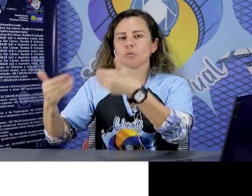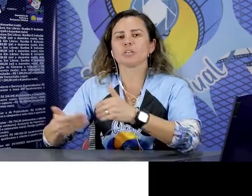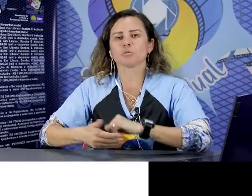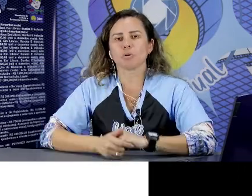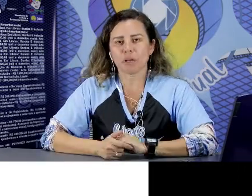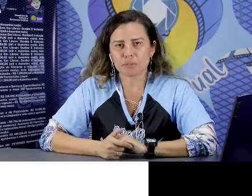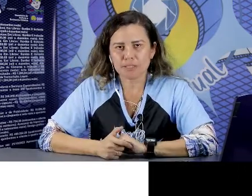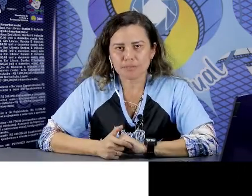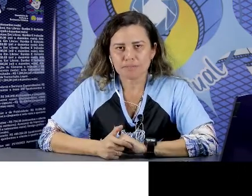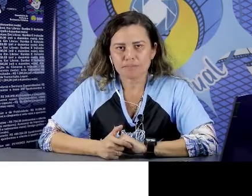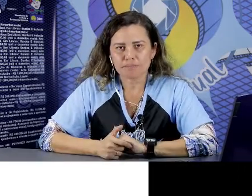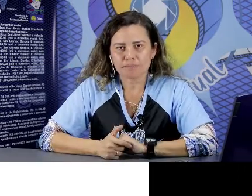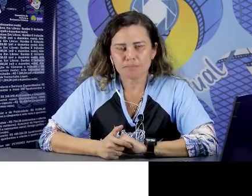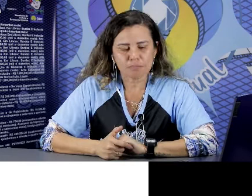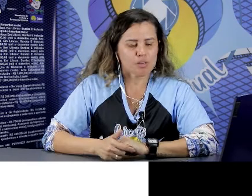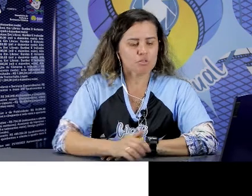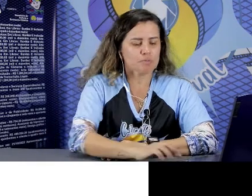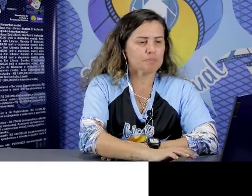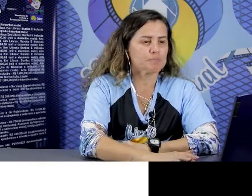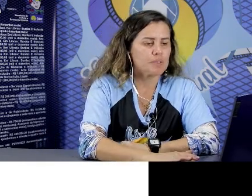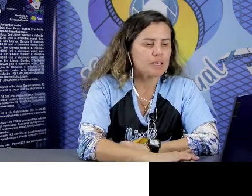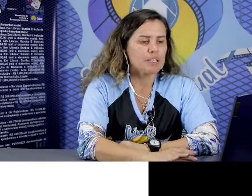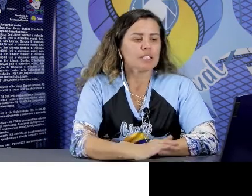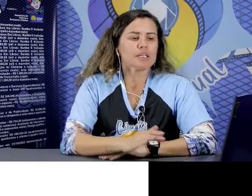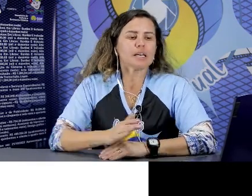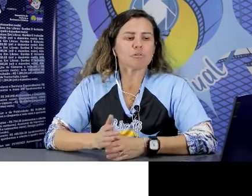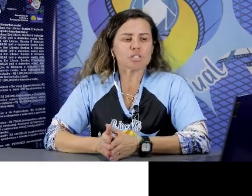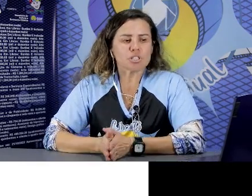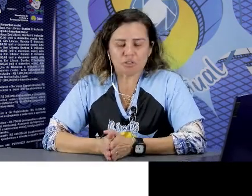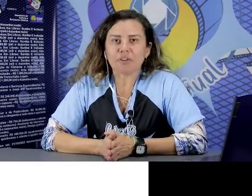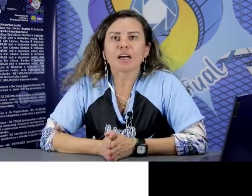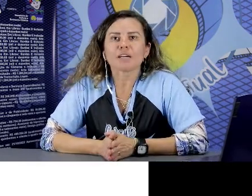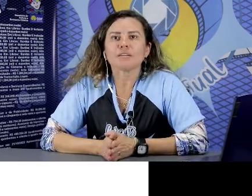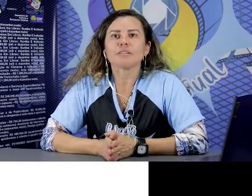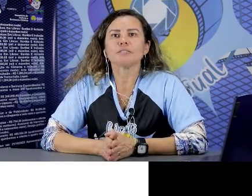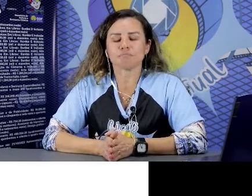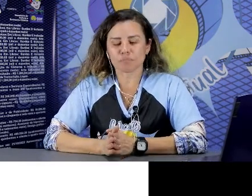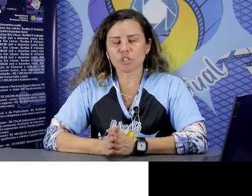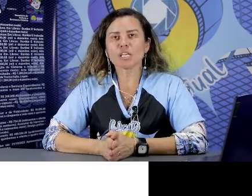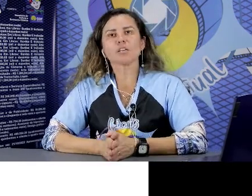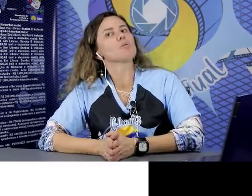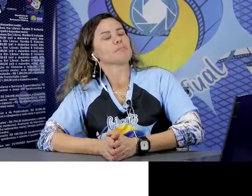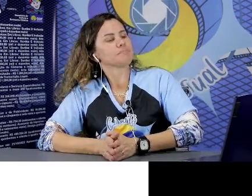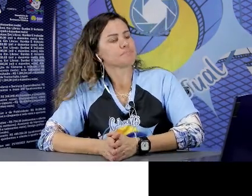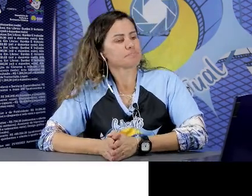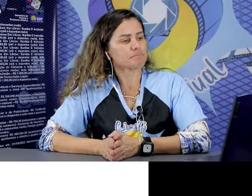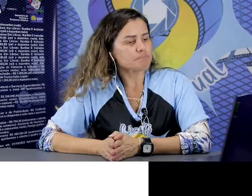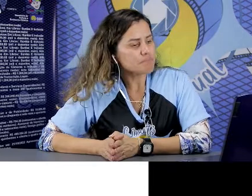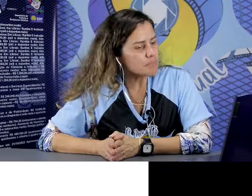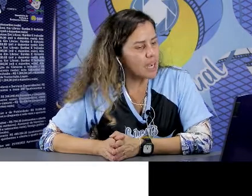esses problemas. Não é isso? E aí, quando a gente fala de língua, antes da